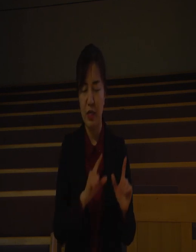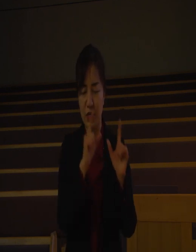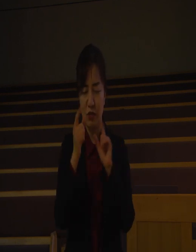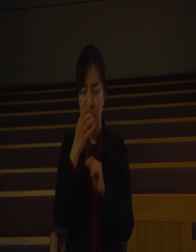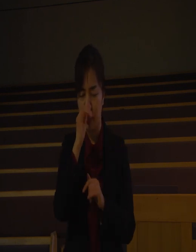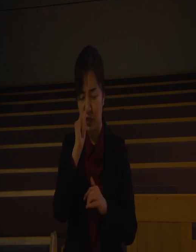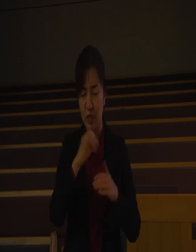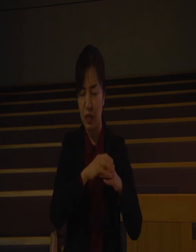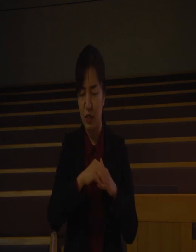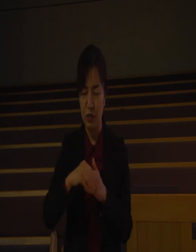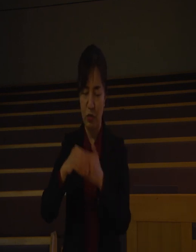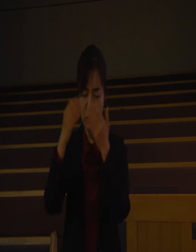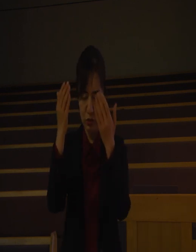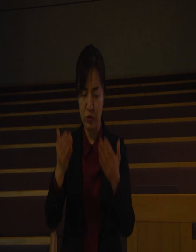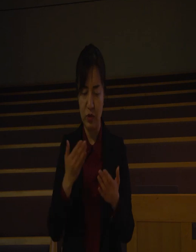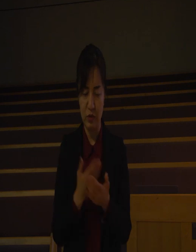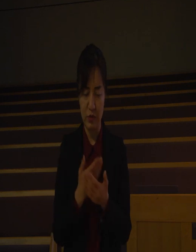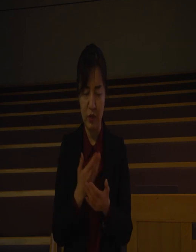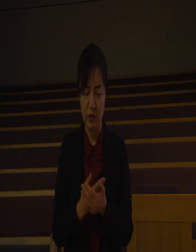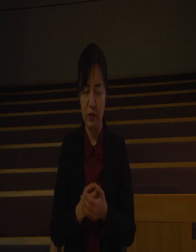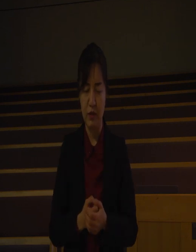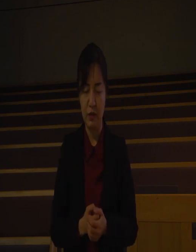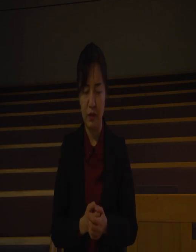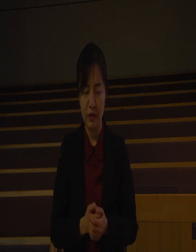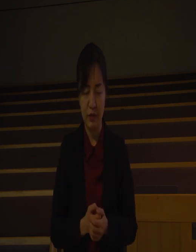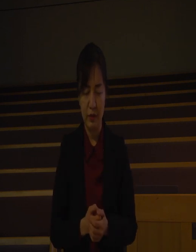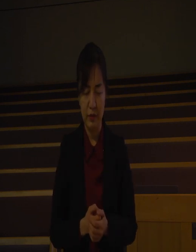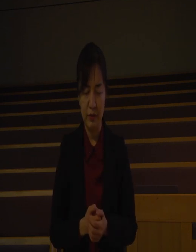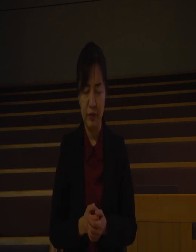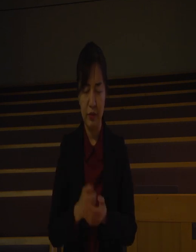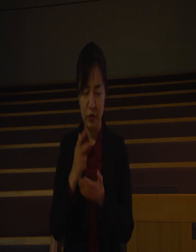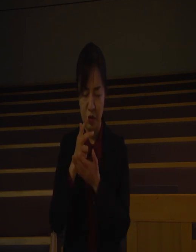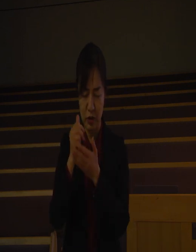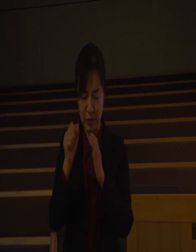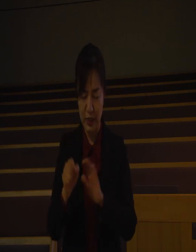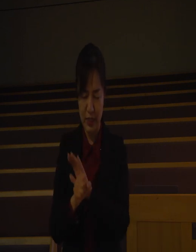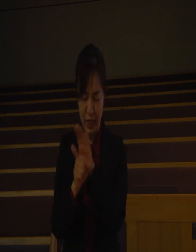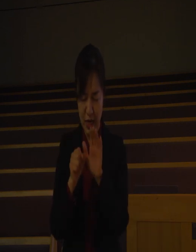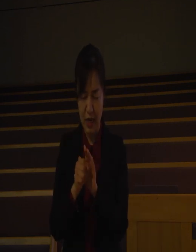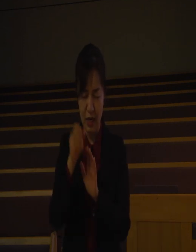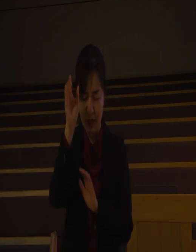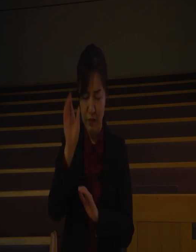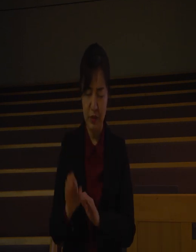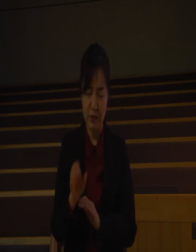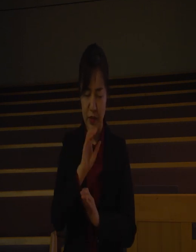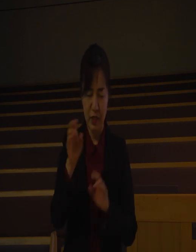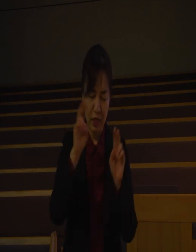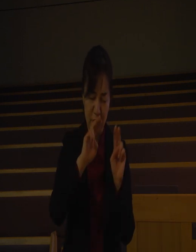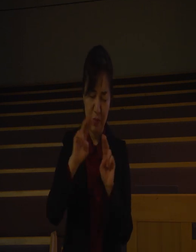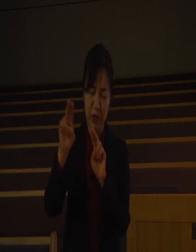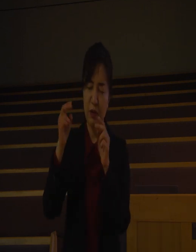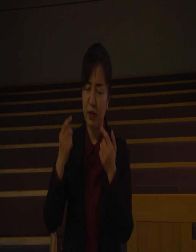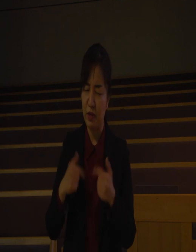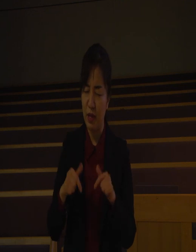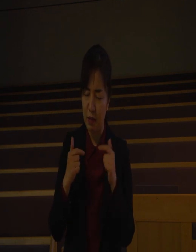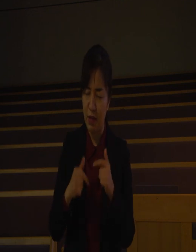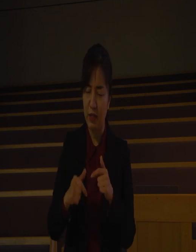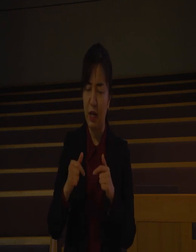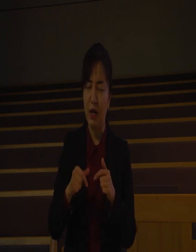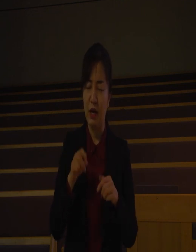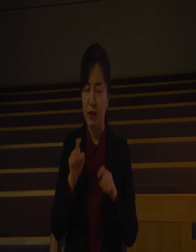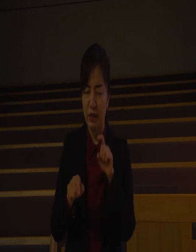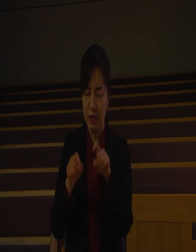주시고 역사하여 주시옵소서. 주님의 그 사랑의 그 십자가를 바라보며 날마다 나갈